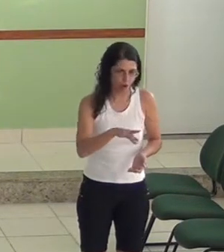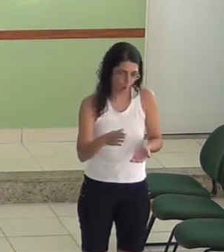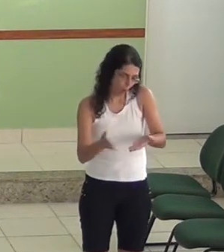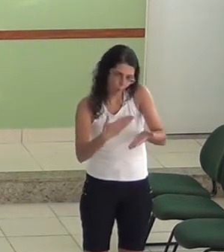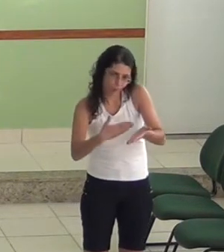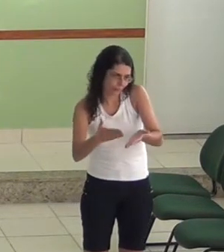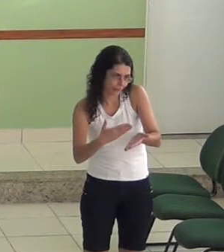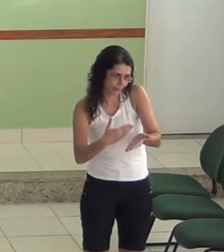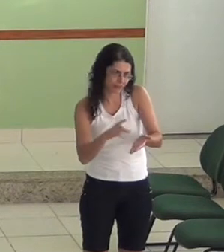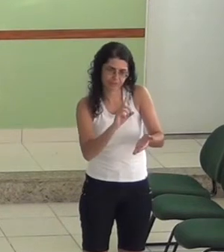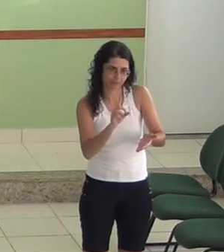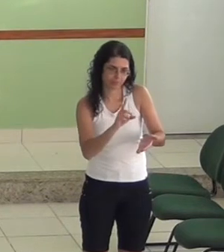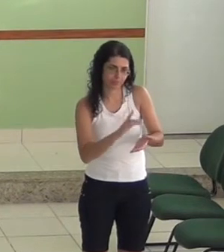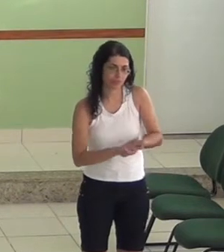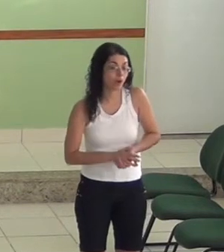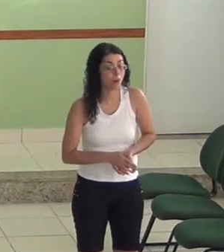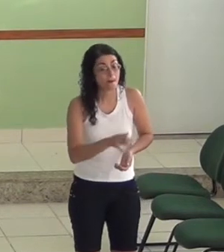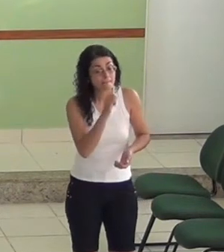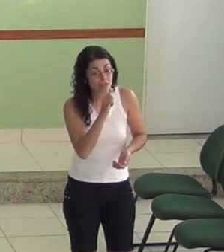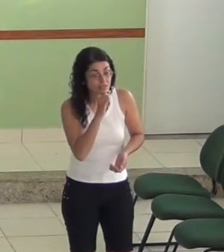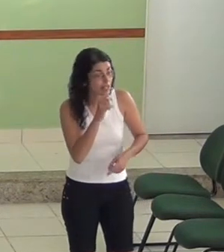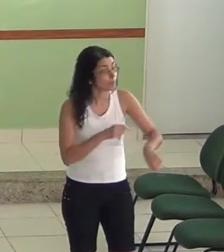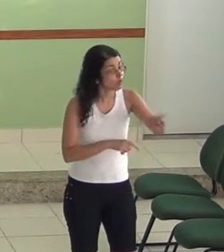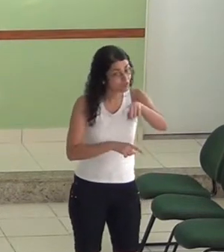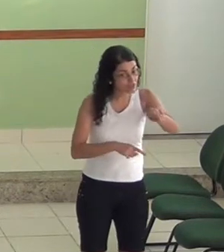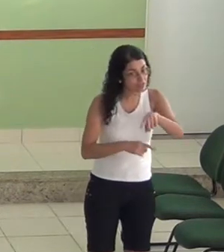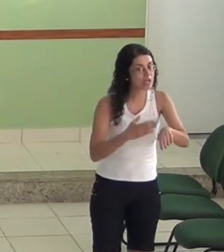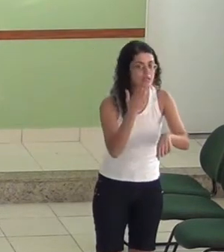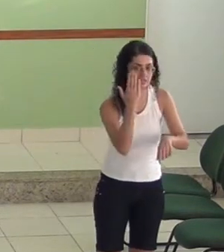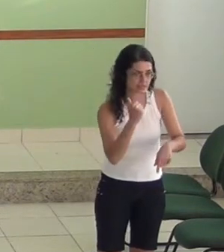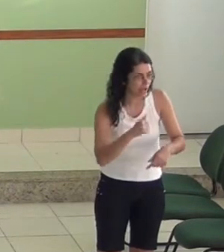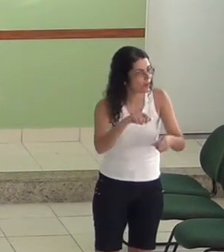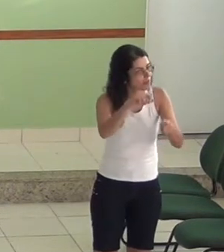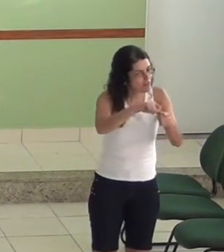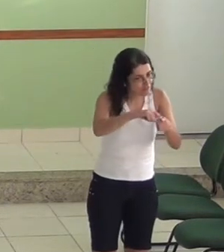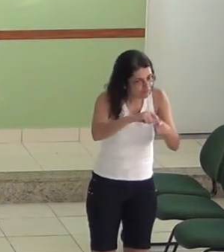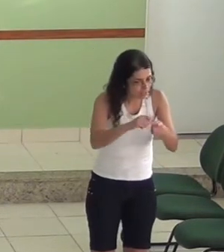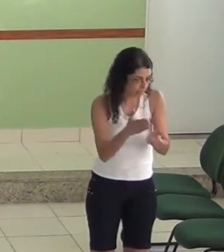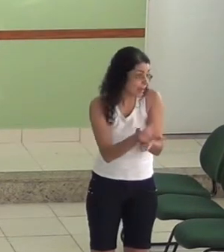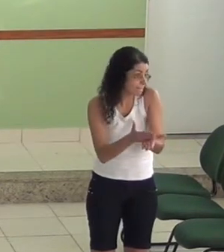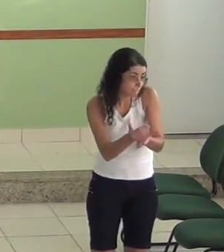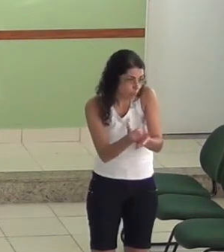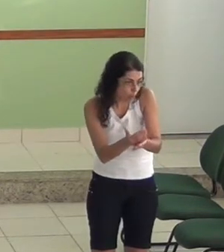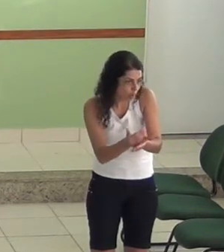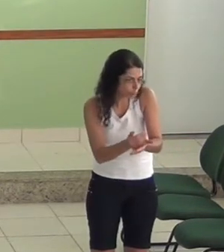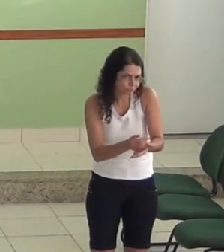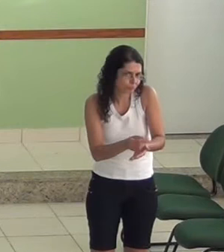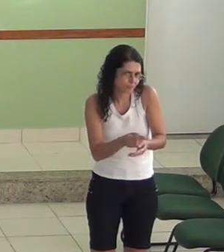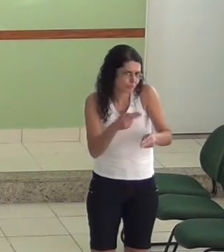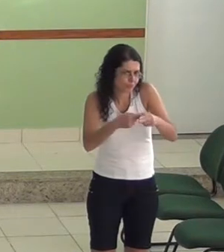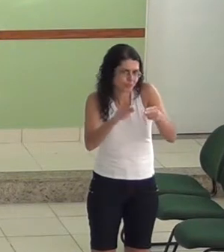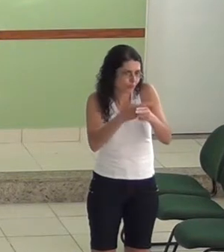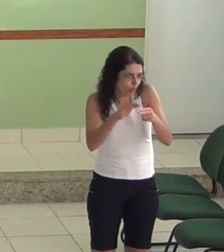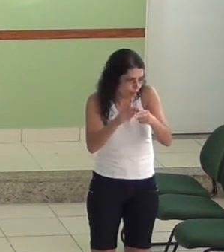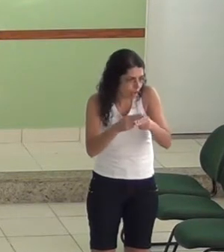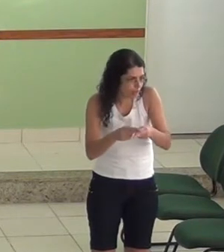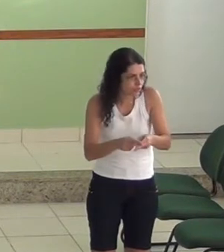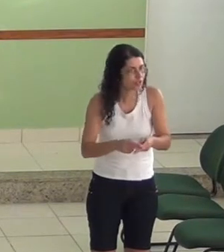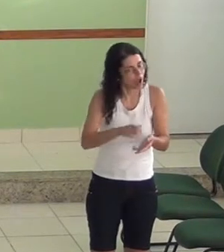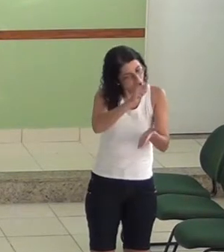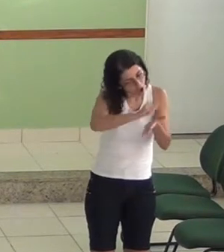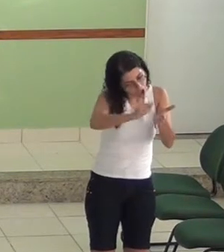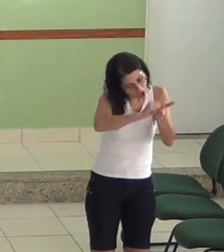Os irmãos vão ter que fazer a receita para a gente experimentar, não é não? Senão a gente tem que saber, tem que aprovar a receita. Então vai ter um dia